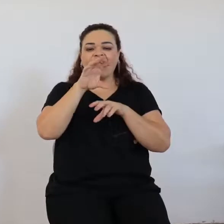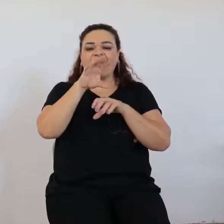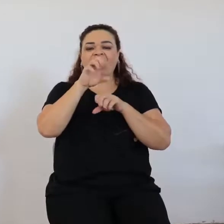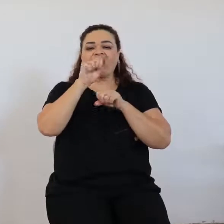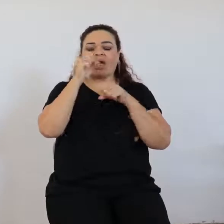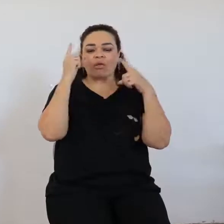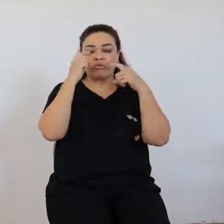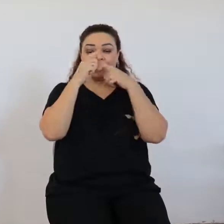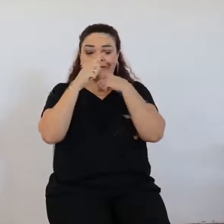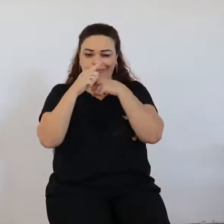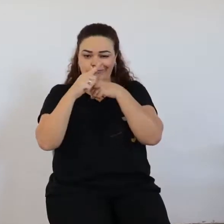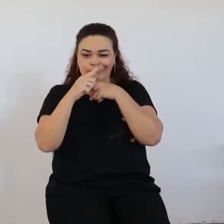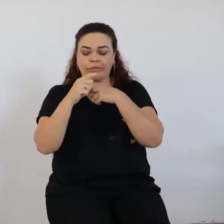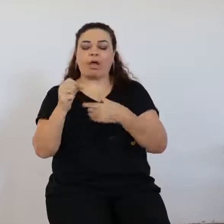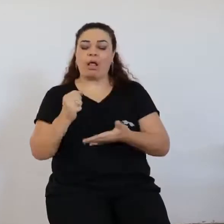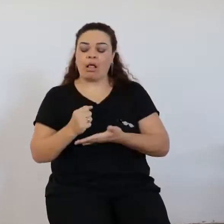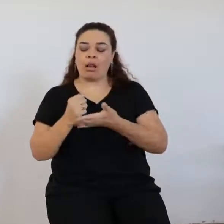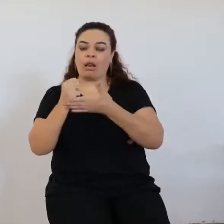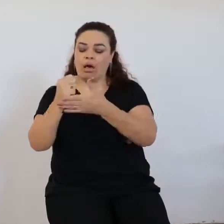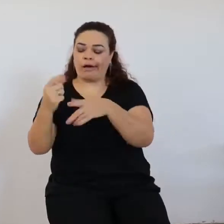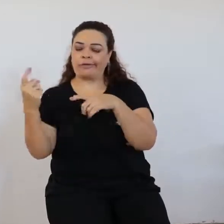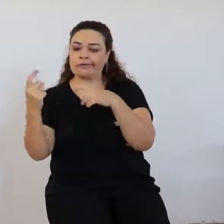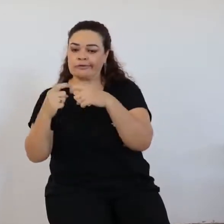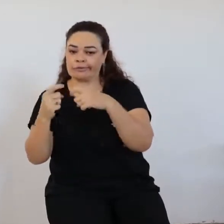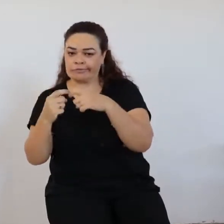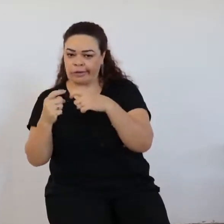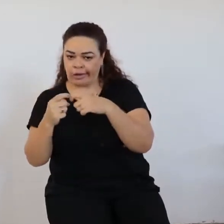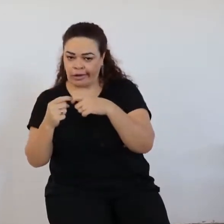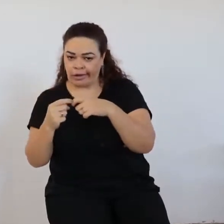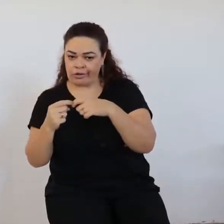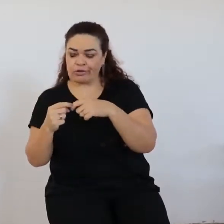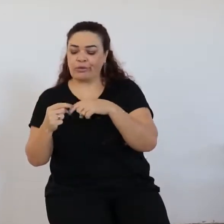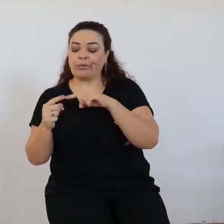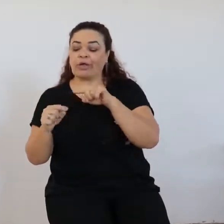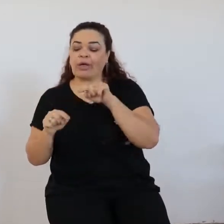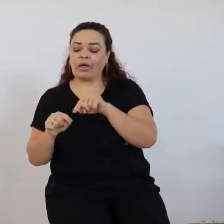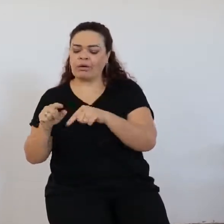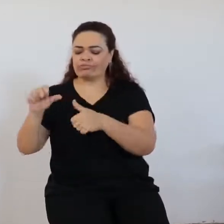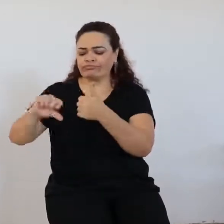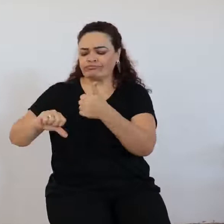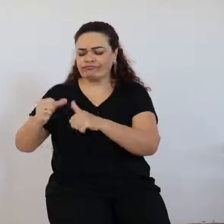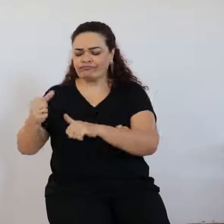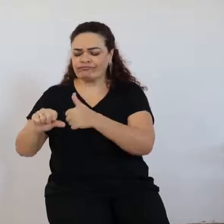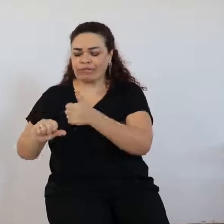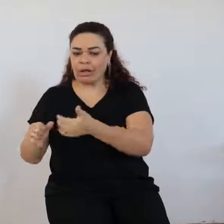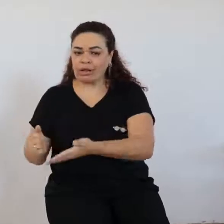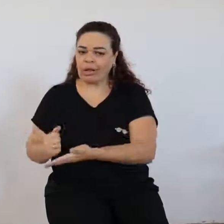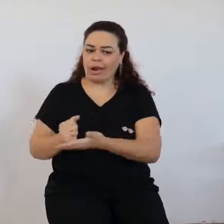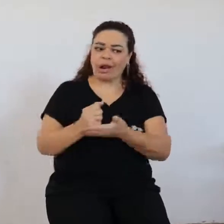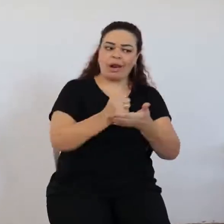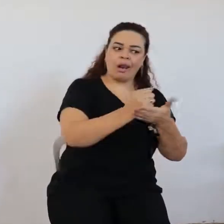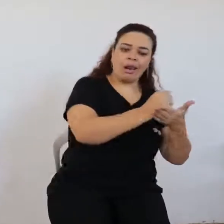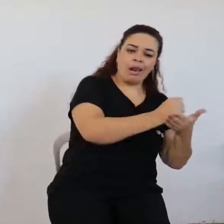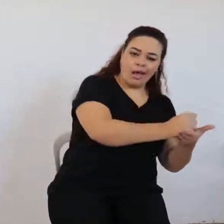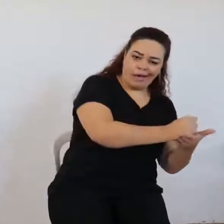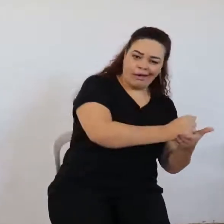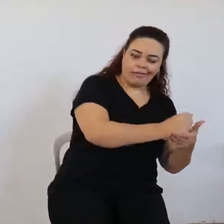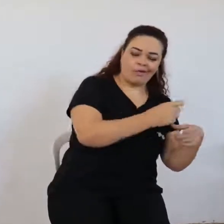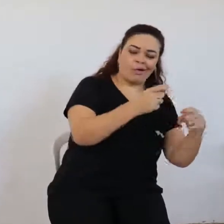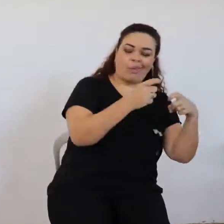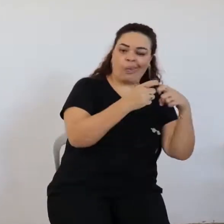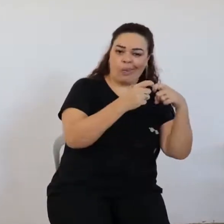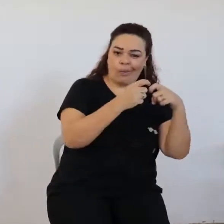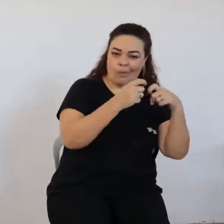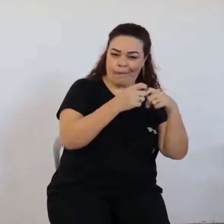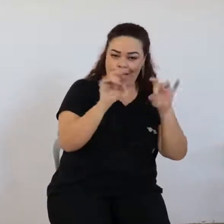passar com o pediatra, que ele vai dar um encaminhamento para o otorrinolaringologista. Às vezes ela tem uma adenoide, que é a carne